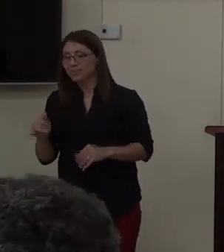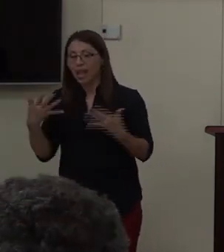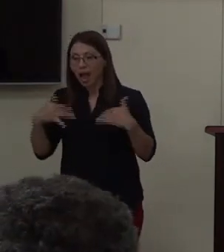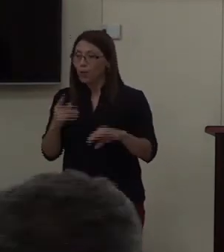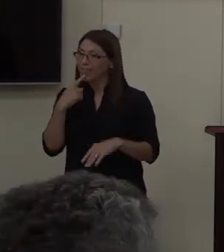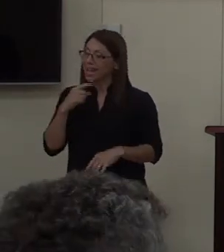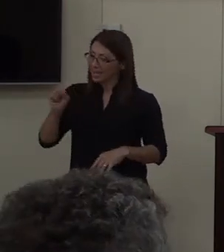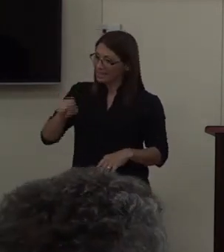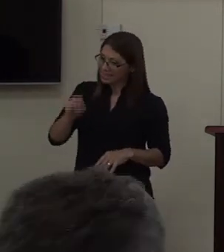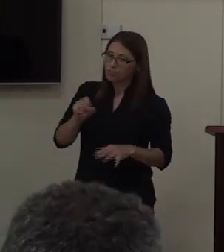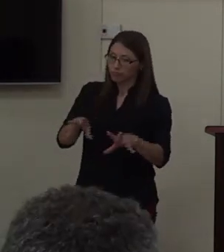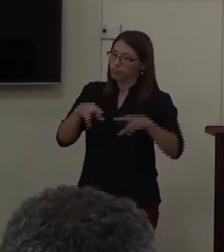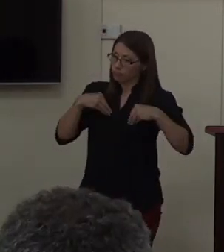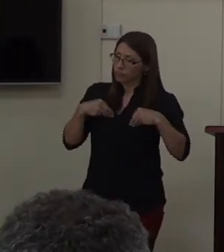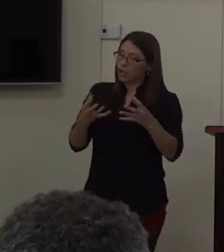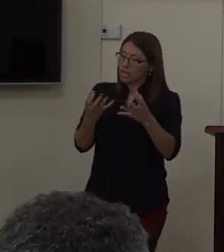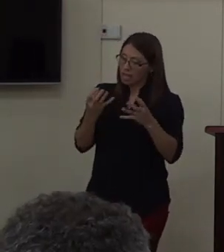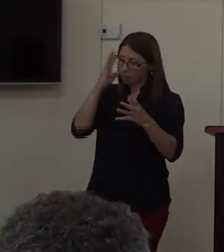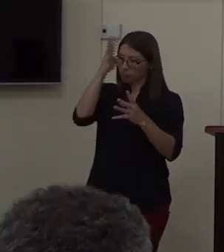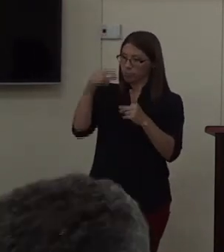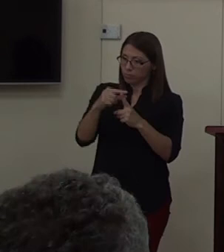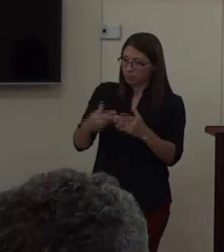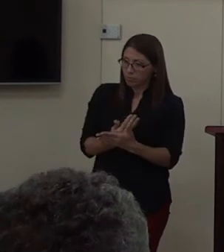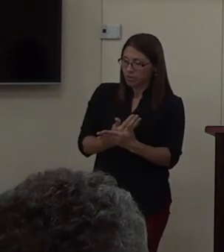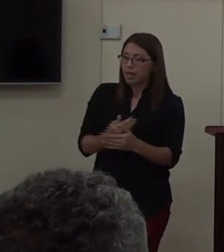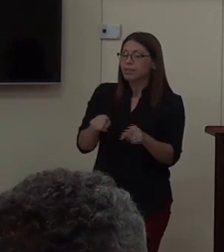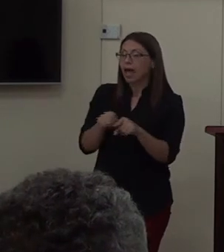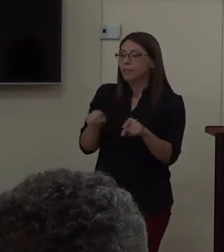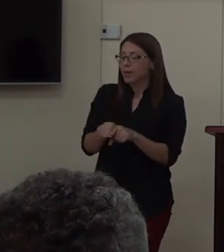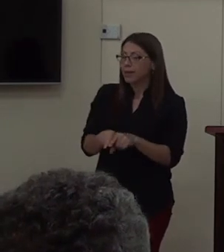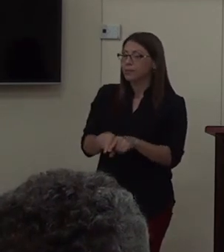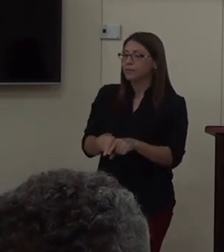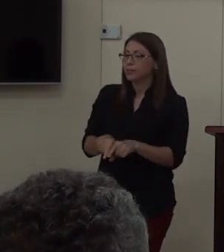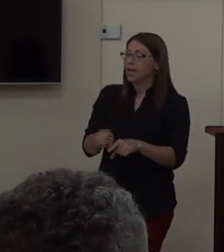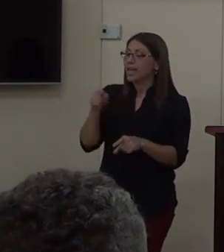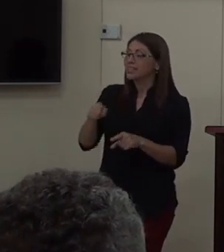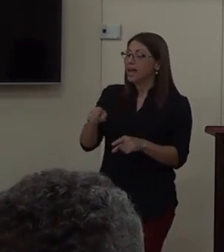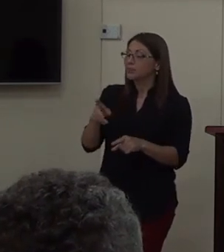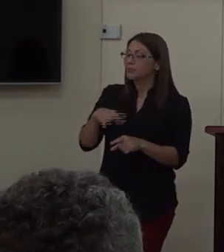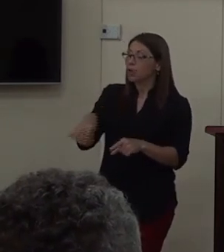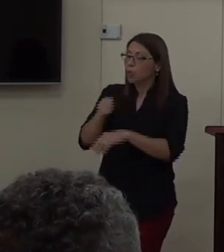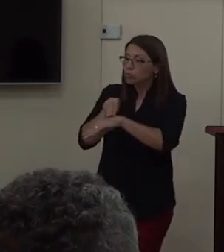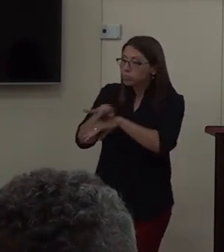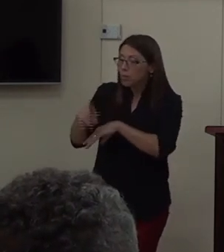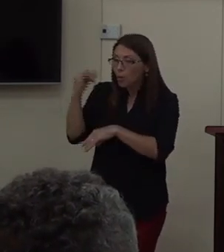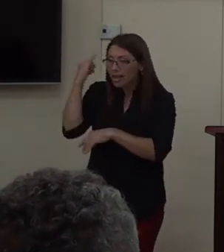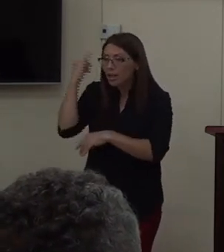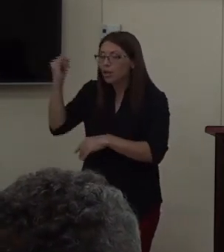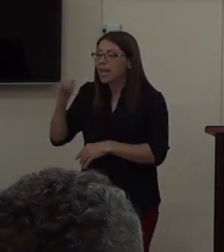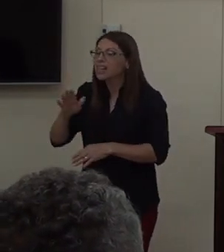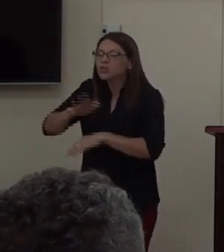están dispuestos o que sí quieren crear esa terminología, al fin también están incluidos por la ideología de la